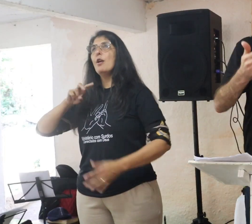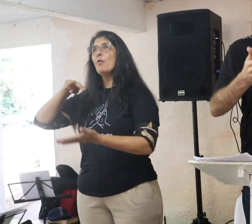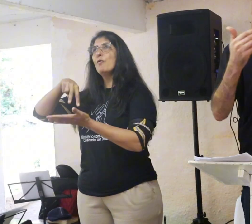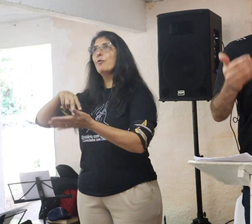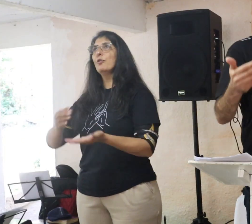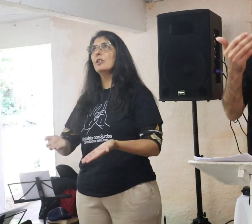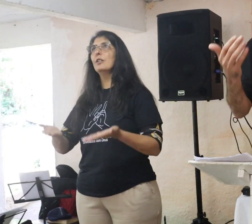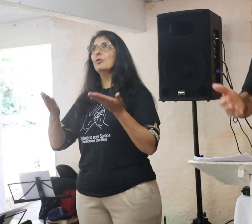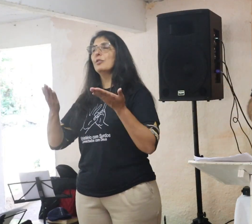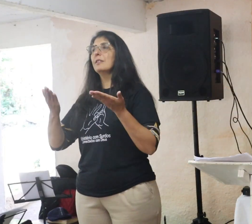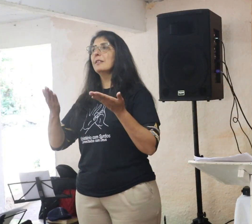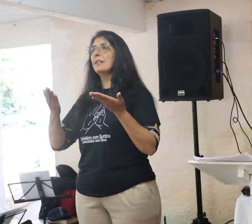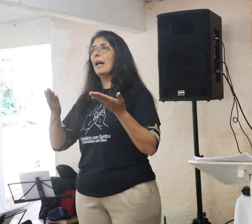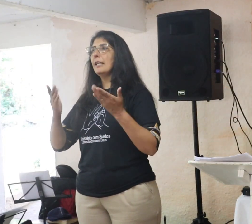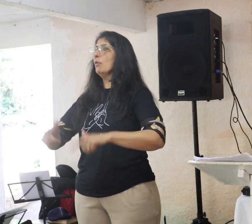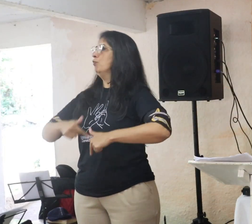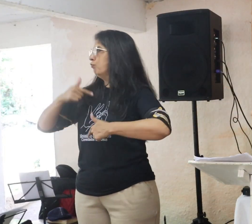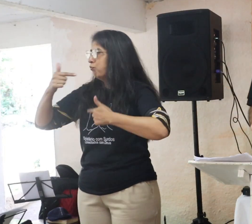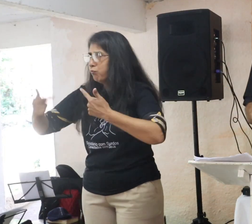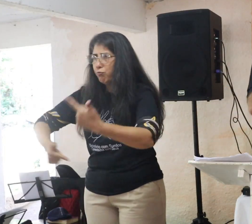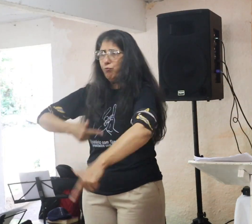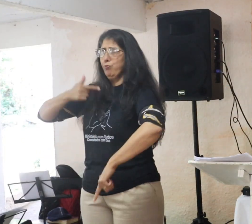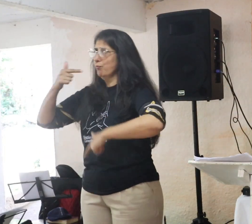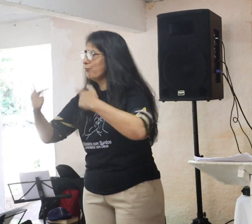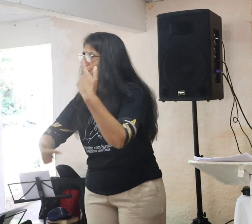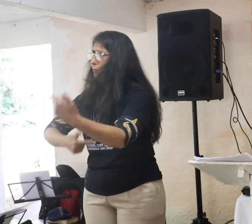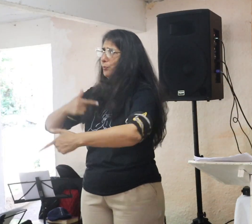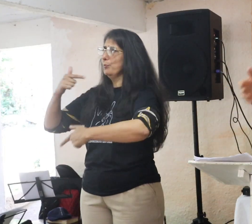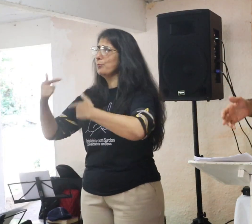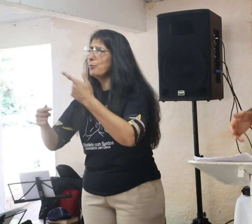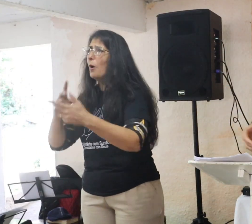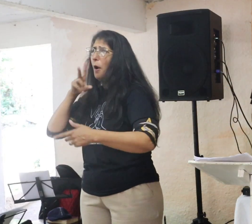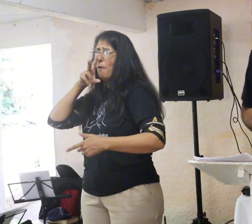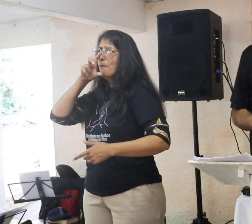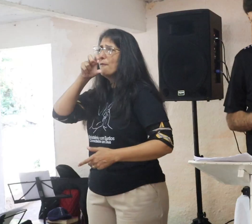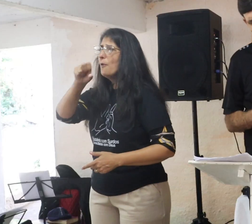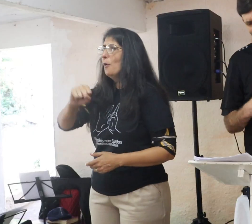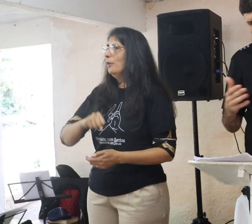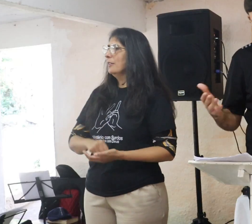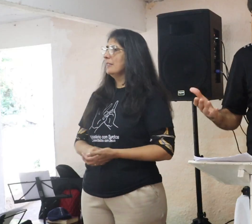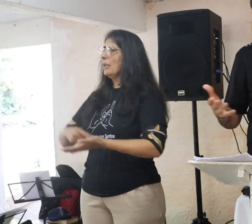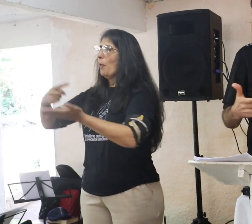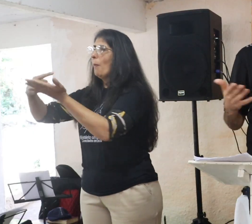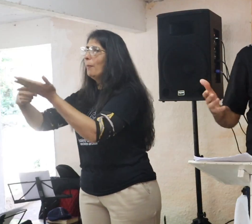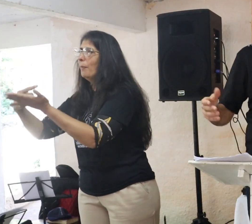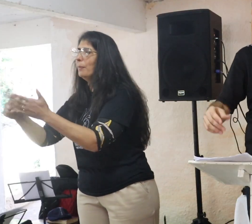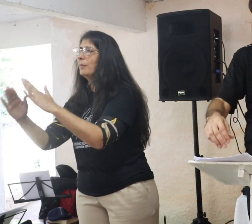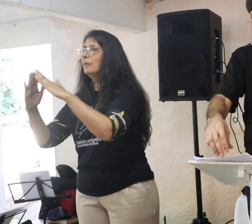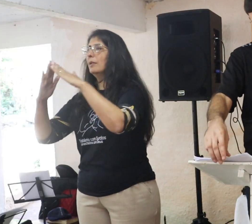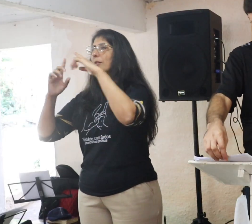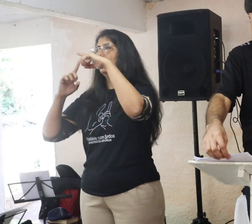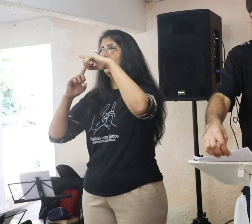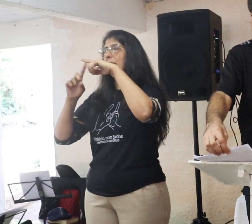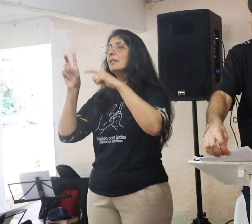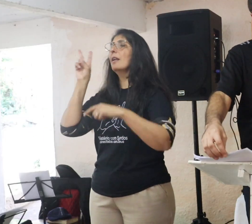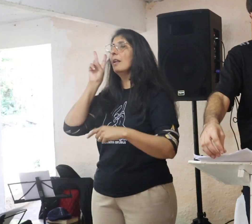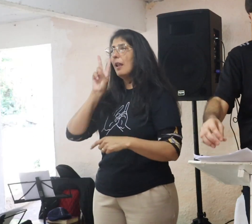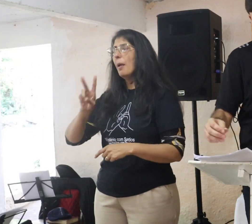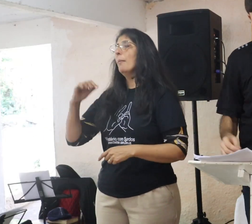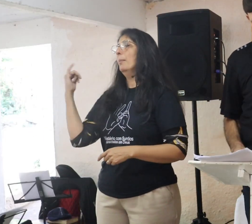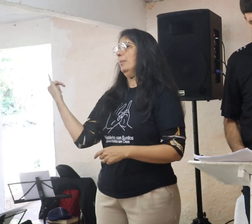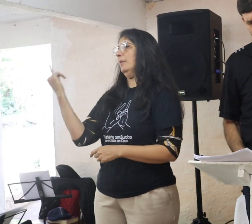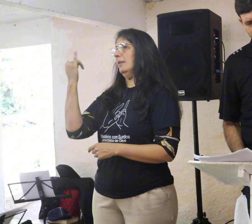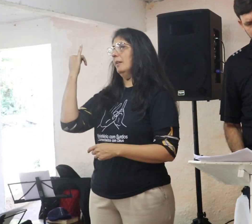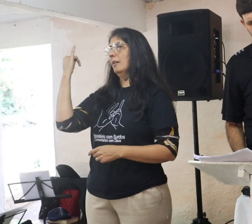tendo recompensa em vista. Nós falamos aqui da missão da igreja. Lembramos disso, não é? Apenas uma